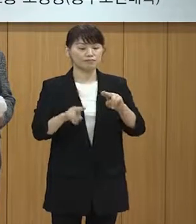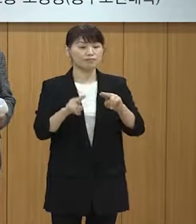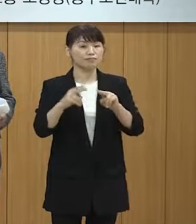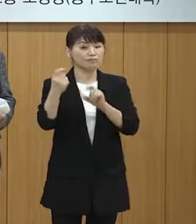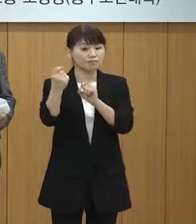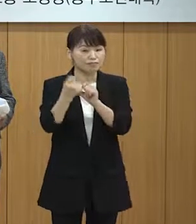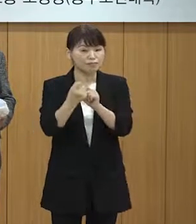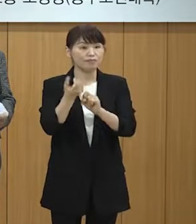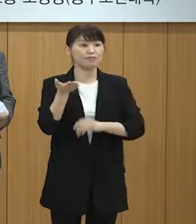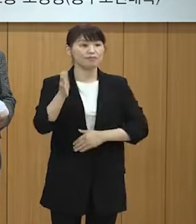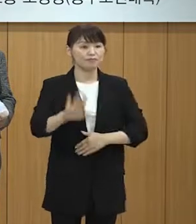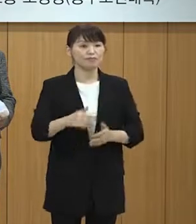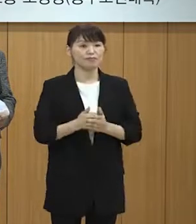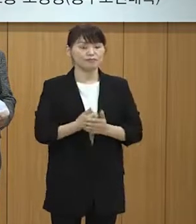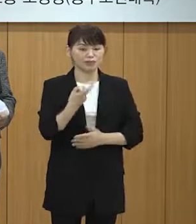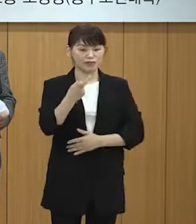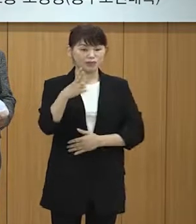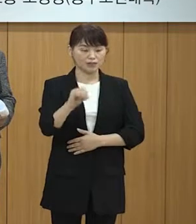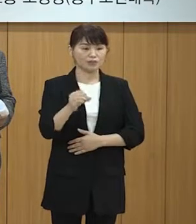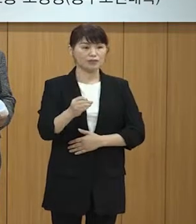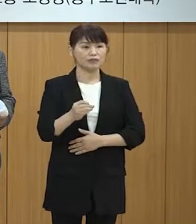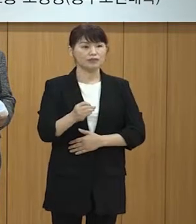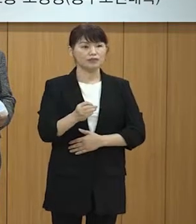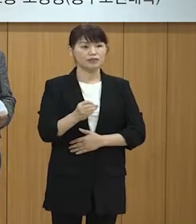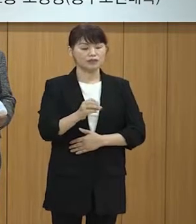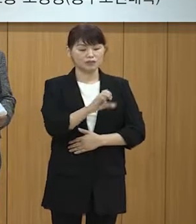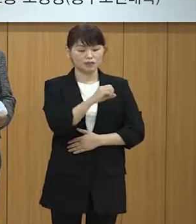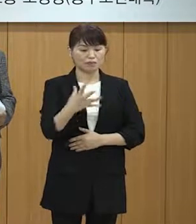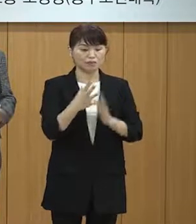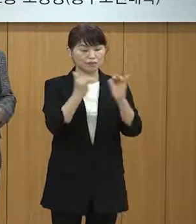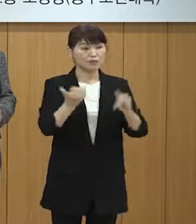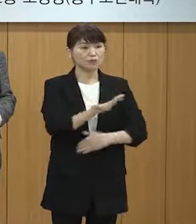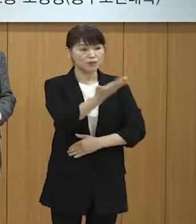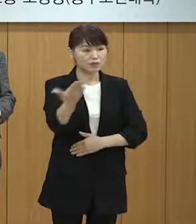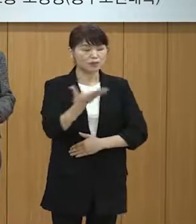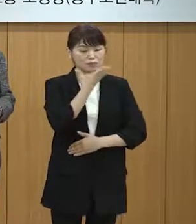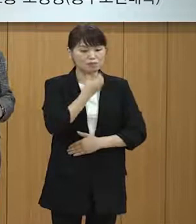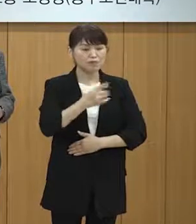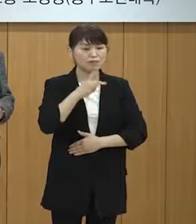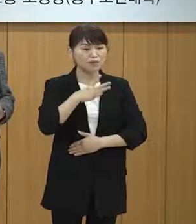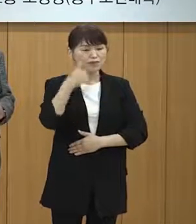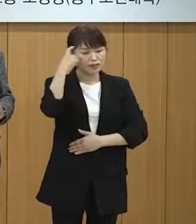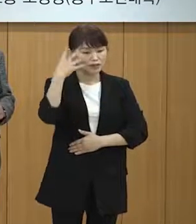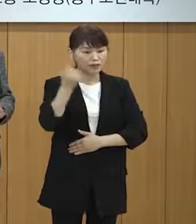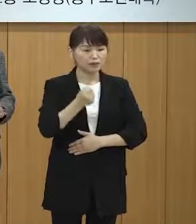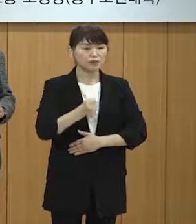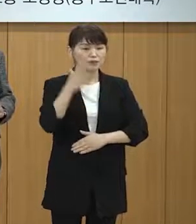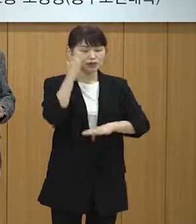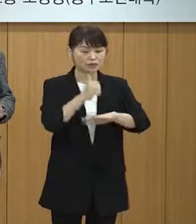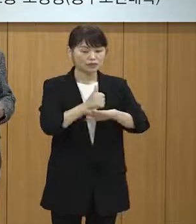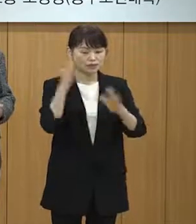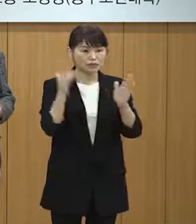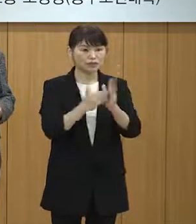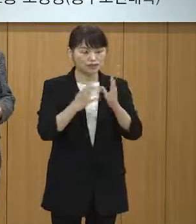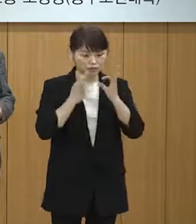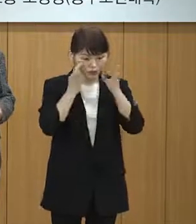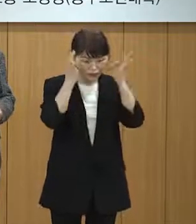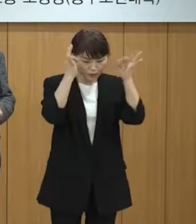12만 국민의 행복만을 생각하며 국민 여러분과의 동행으로 끝까지 최선을